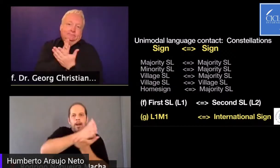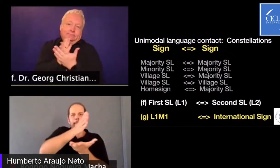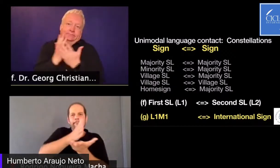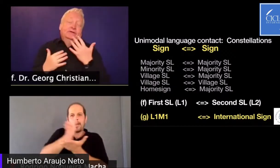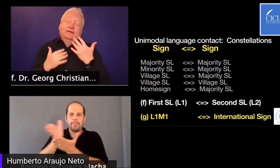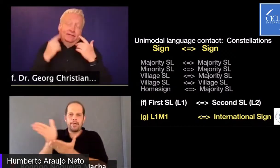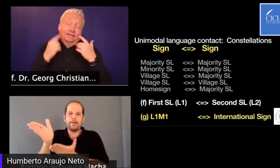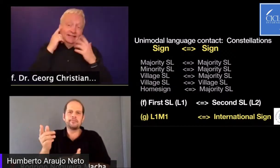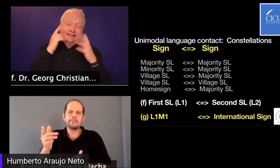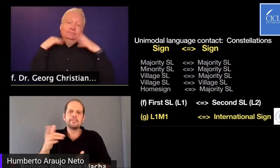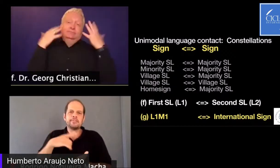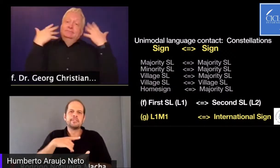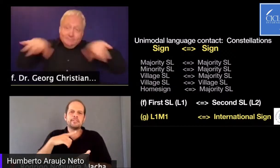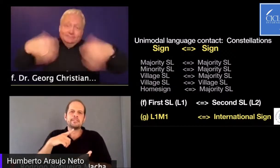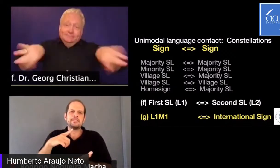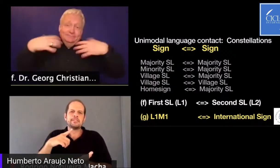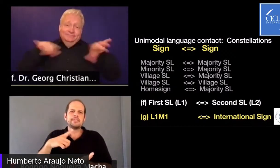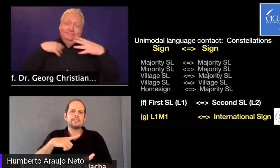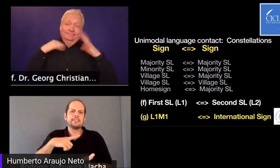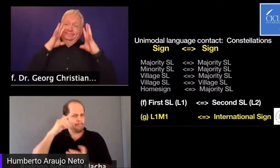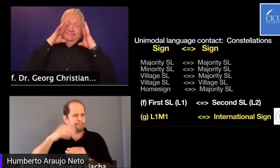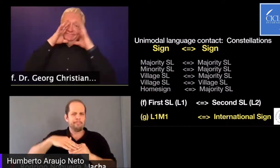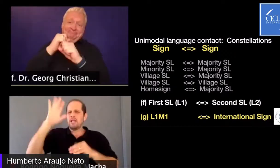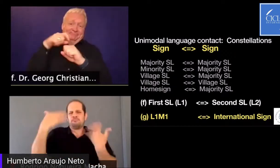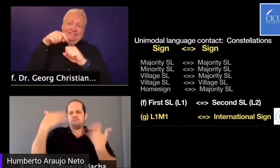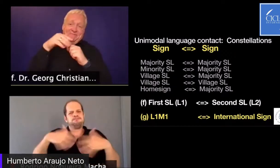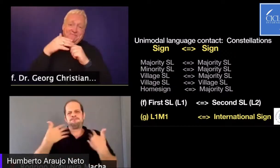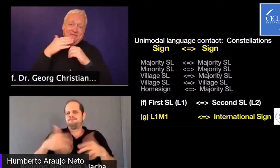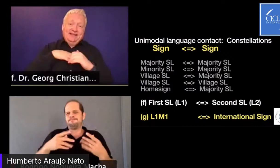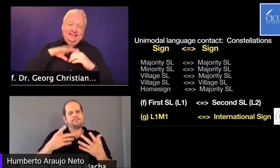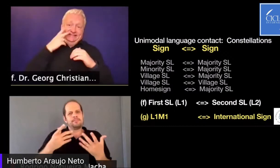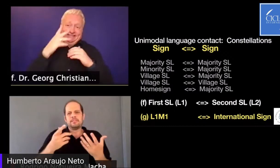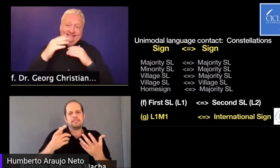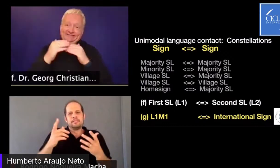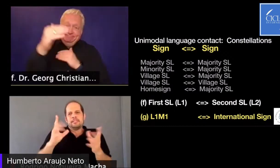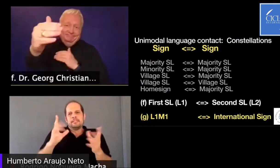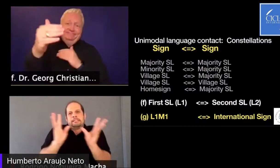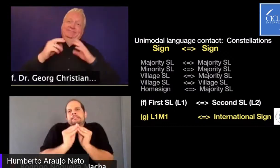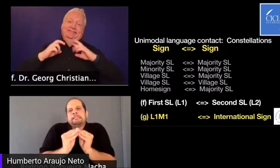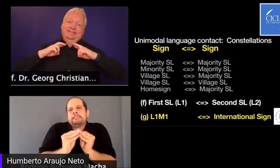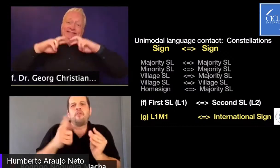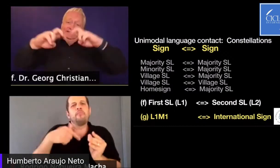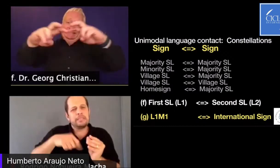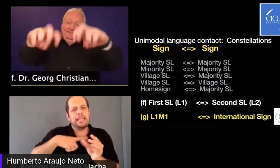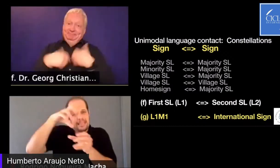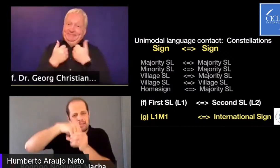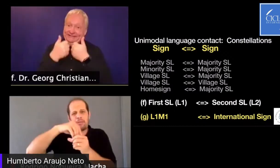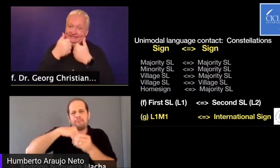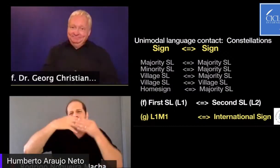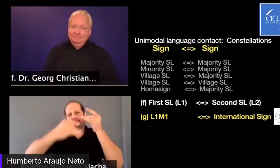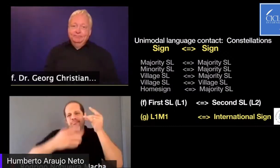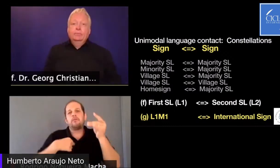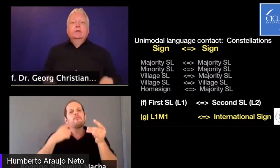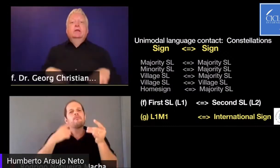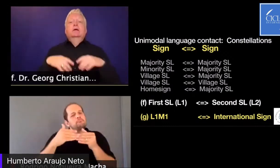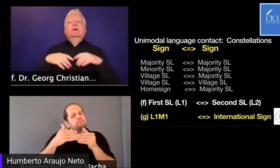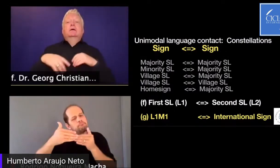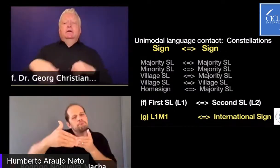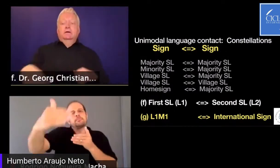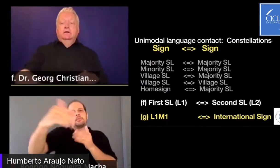modalidade. Embora nessa mesma modalidade você tenha uma série de cruzamentos possíveis.